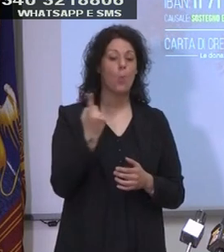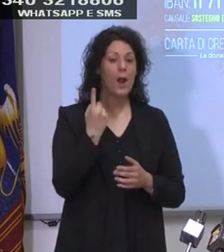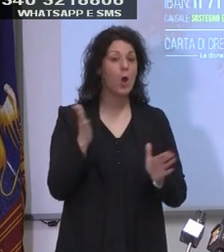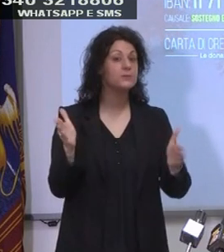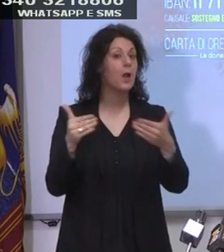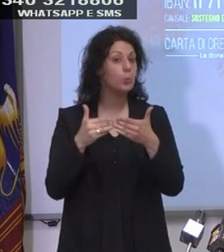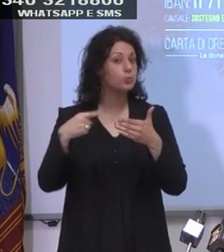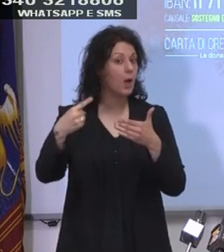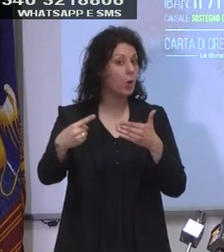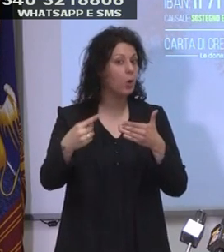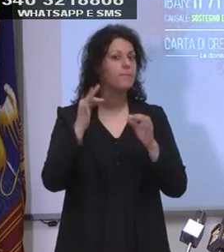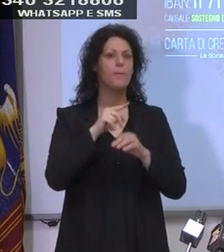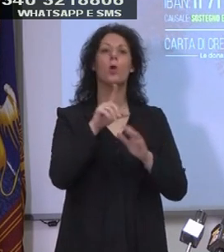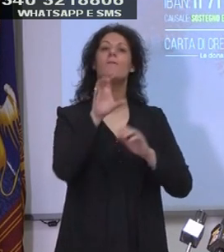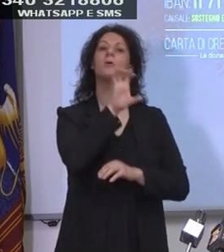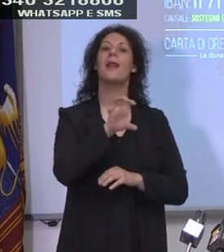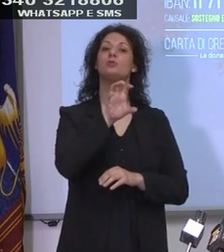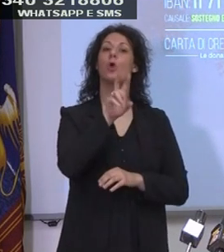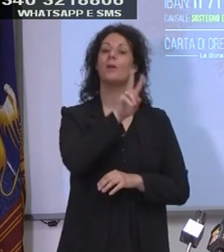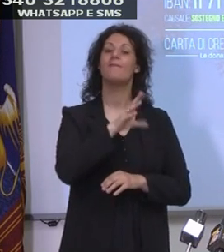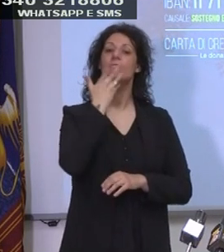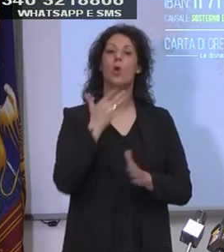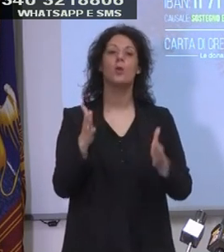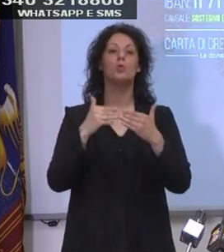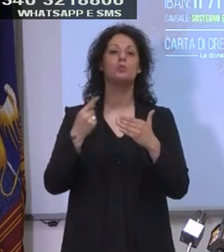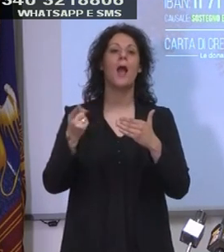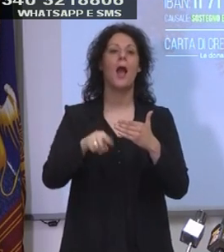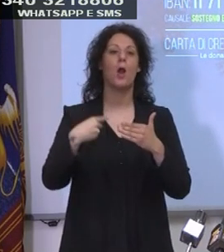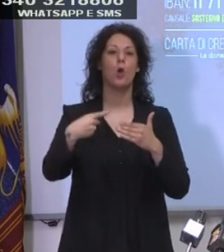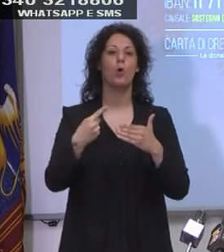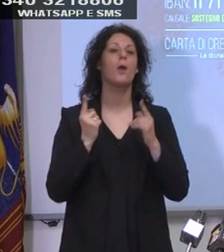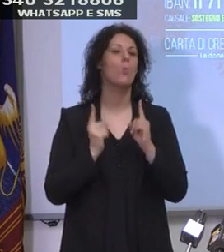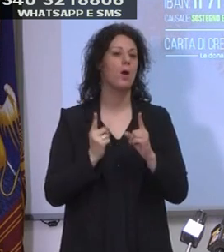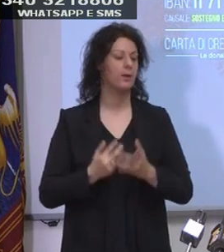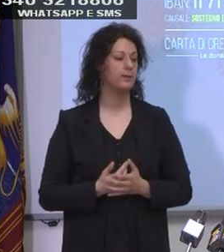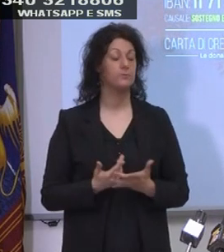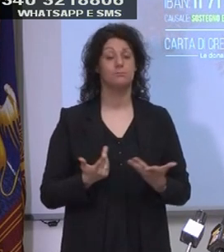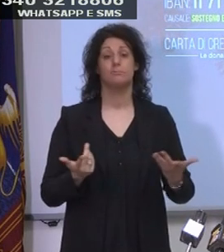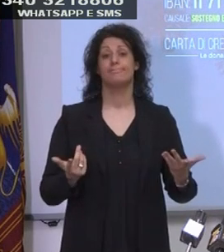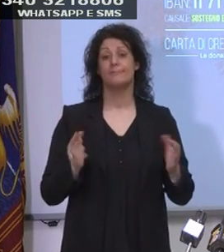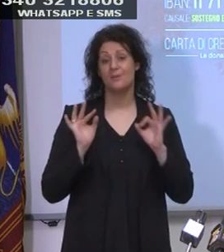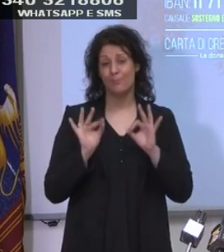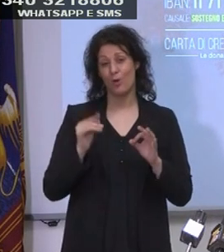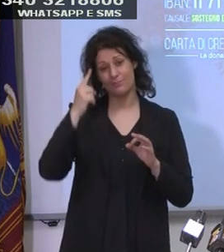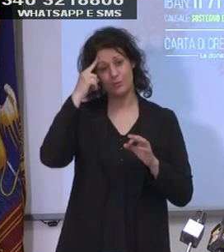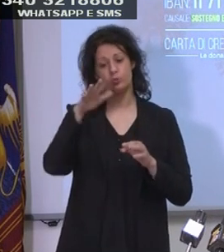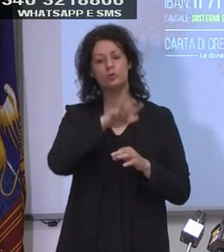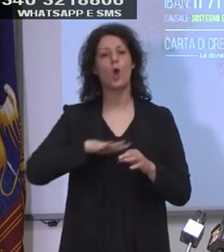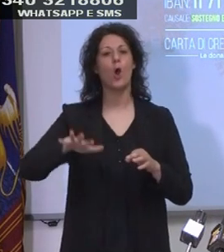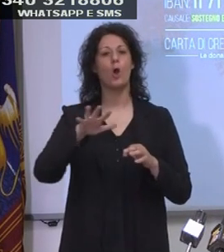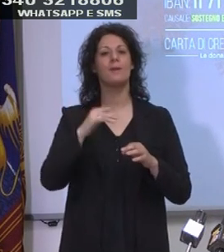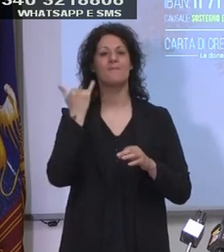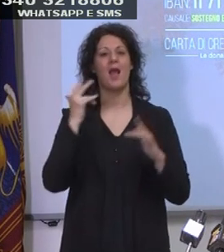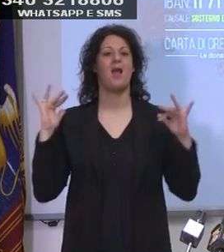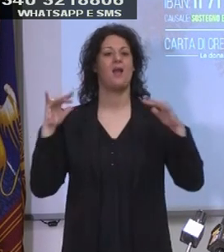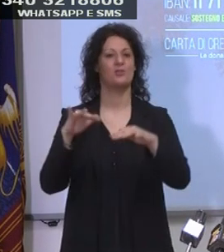cos'è che rimane chiuso a detta della Regione Veneto? Guarda, in questo momento i grandi assembramenti, no? Cioè tutto il tema dei concerti, e purtroppo